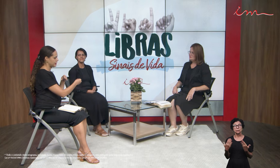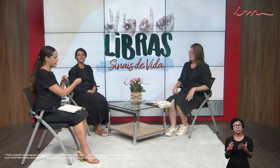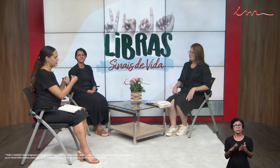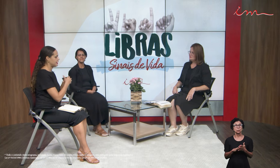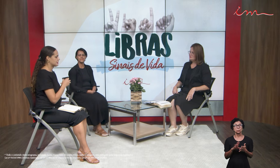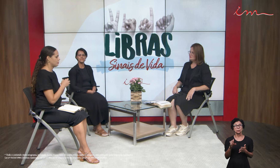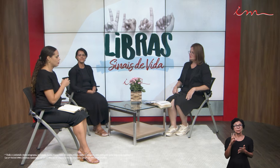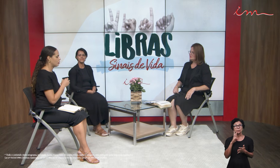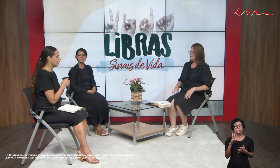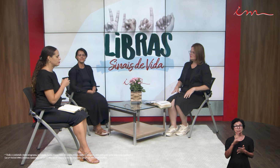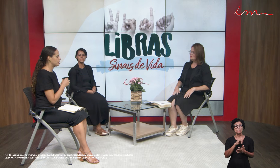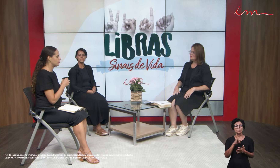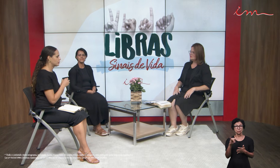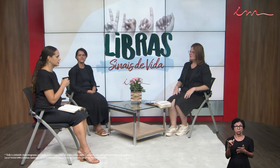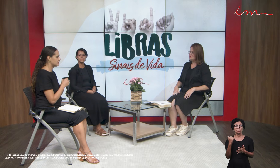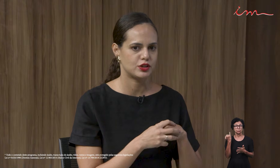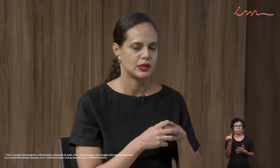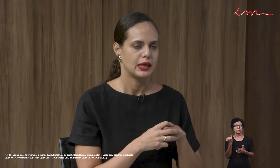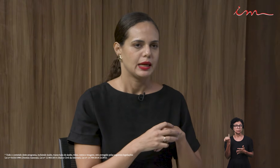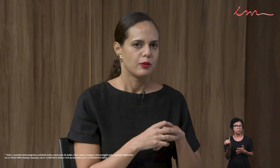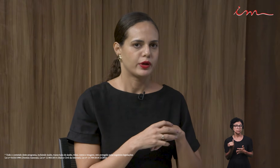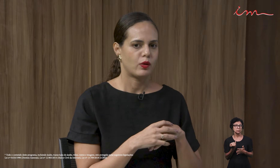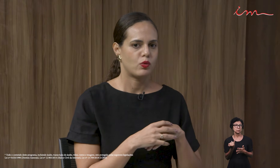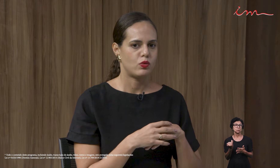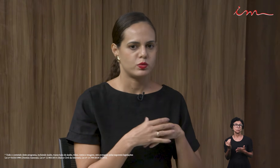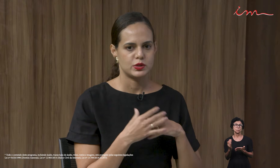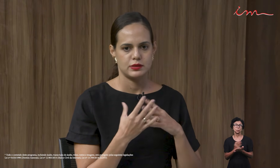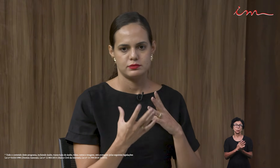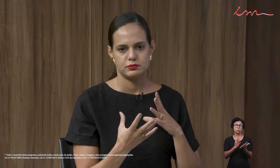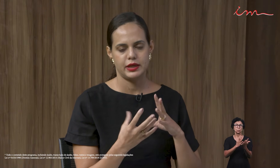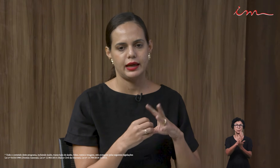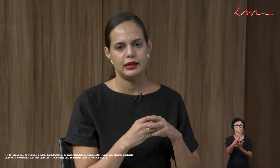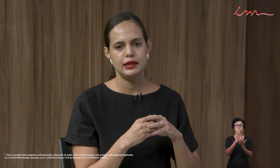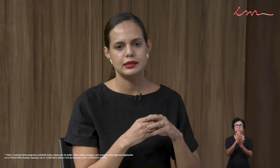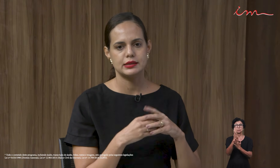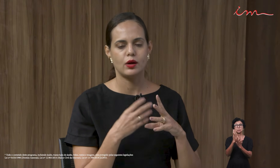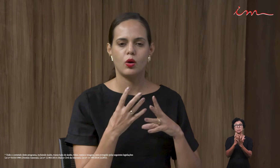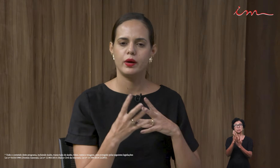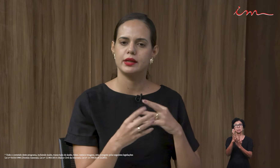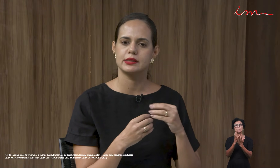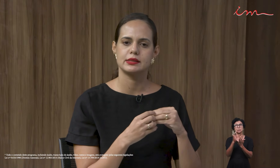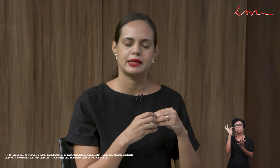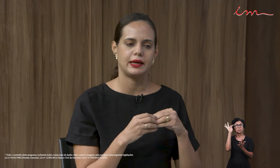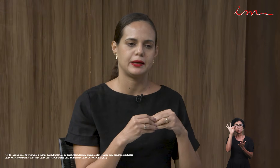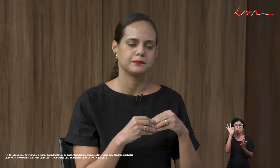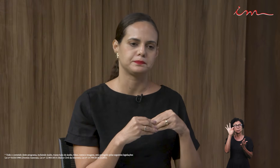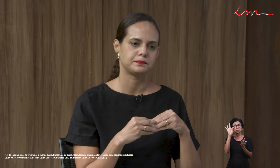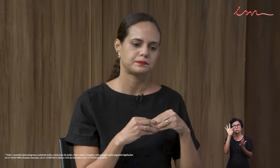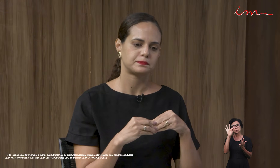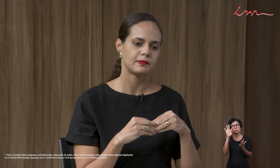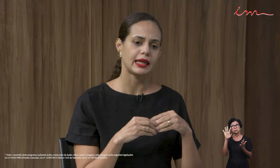gancho que a Vanessa falou agora, que é muito importante, porque alguns, né, linhas teóricas,